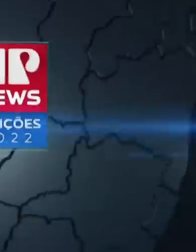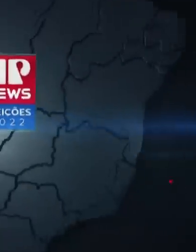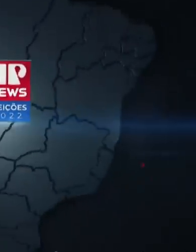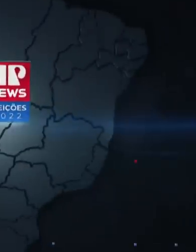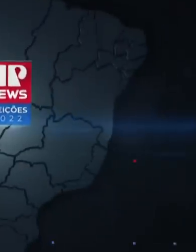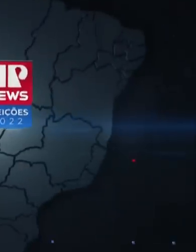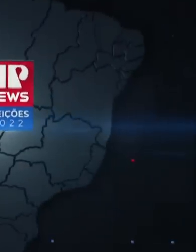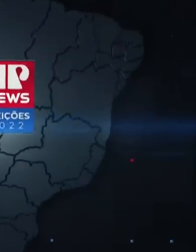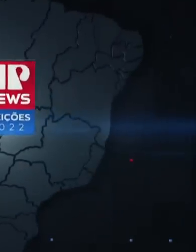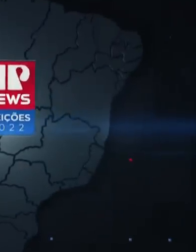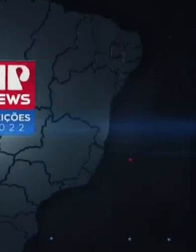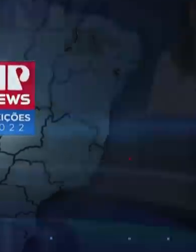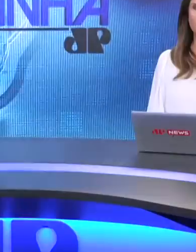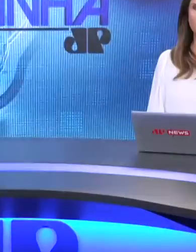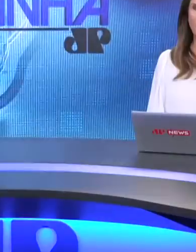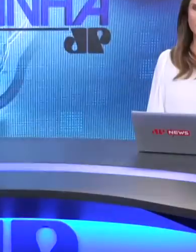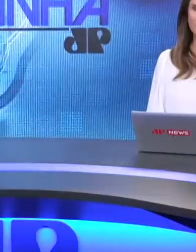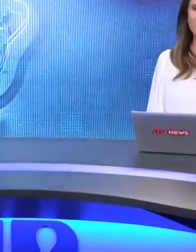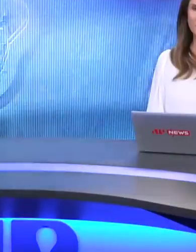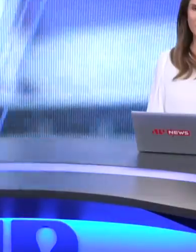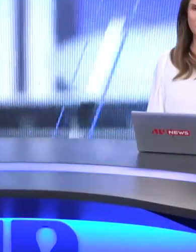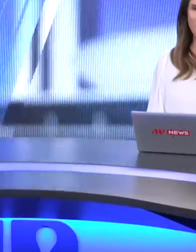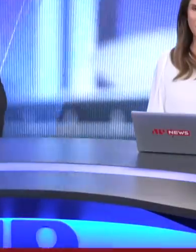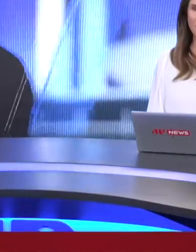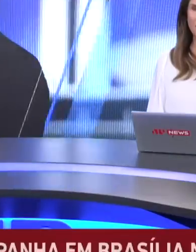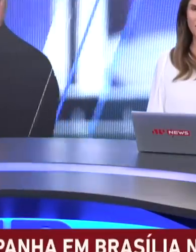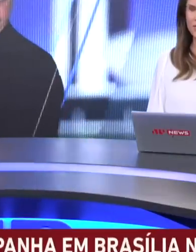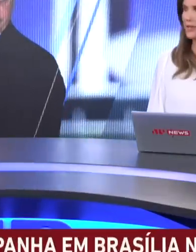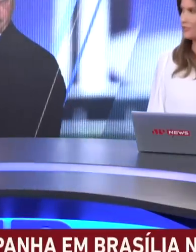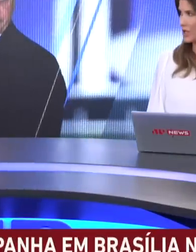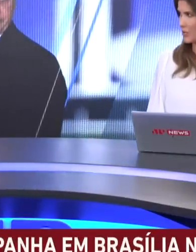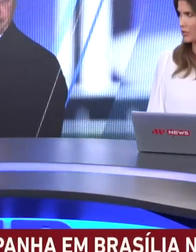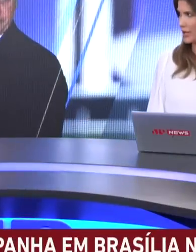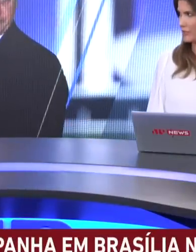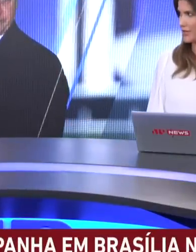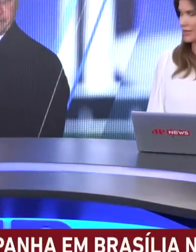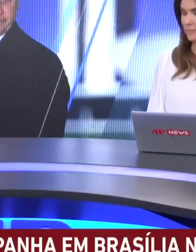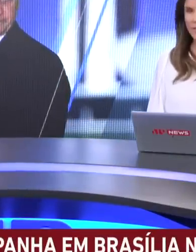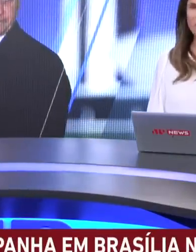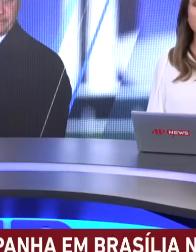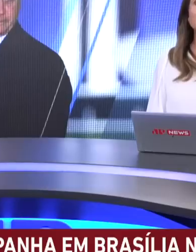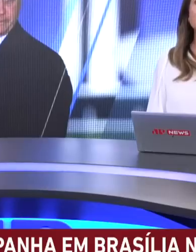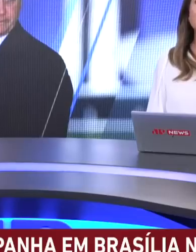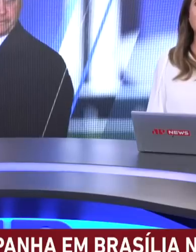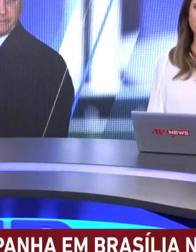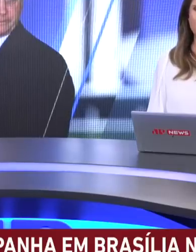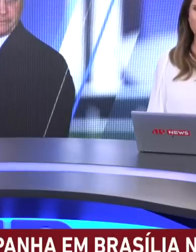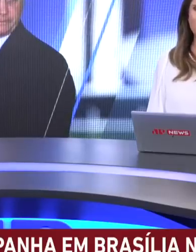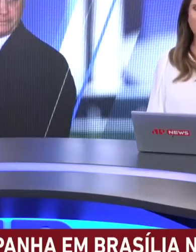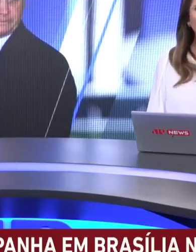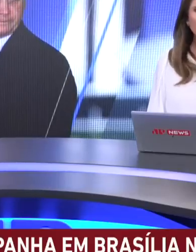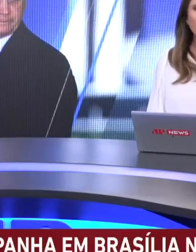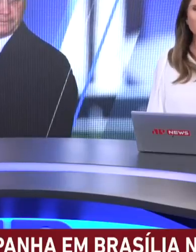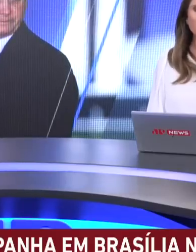Eleições 2022. Candidato à reeleição, Jair Bolsonaro fez campanha em Brasília neste